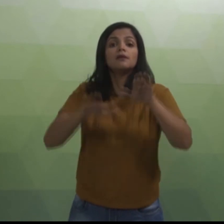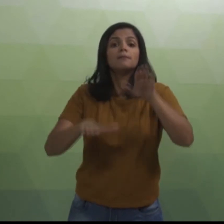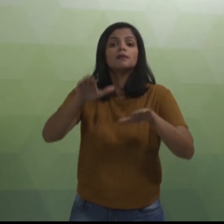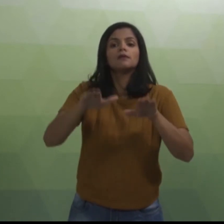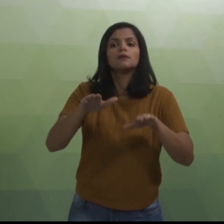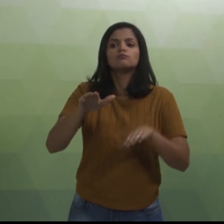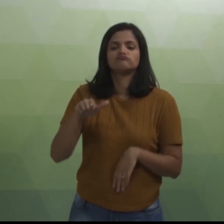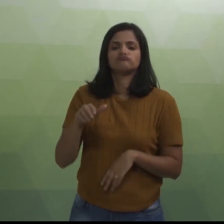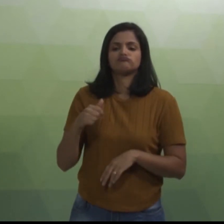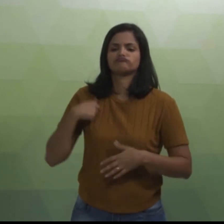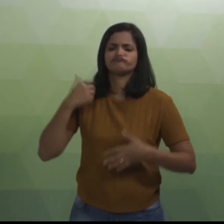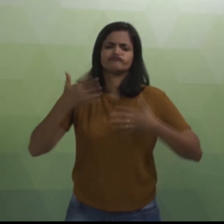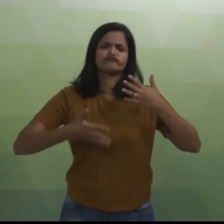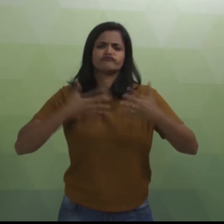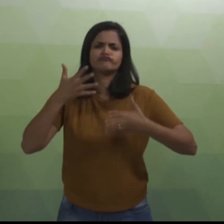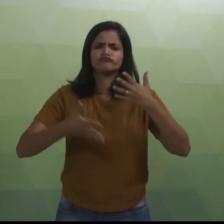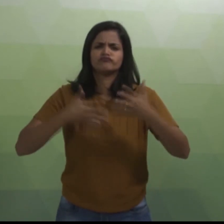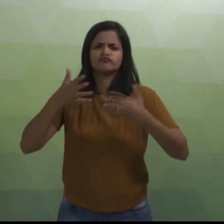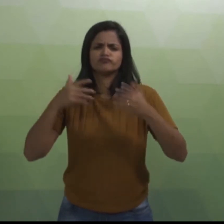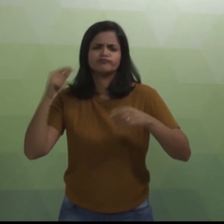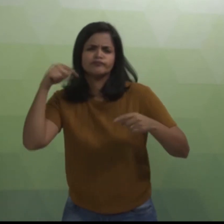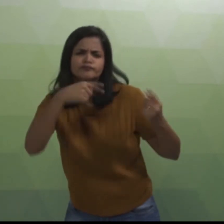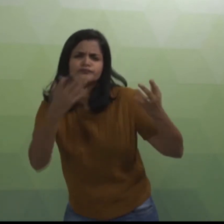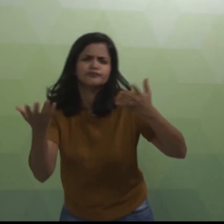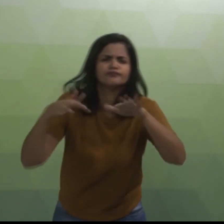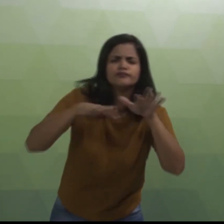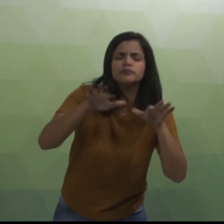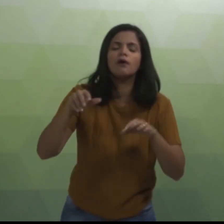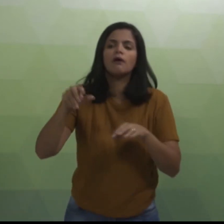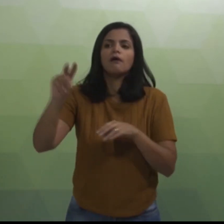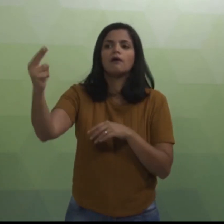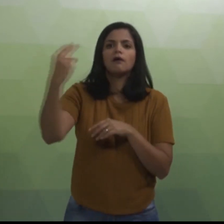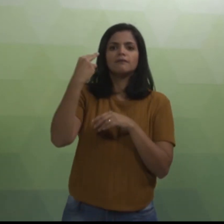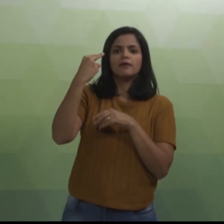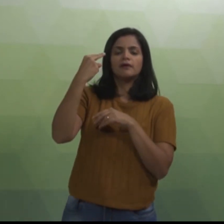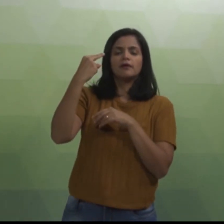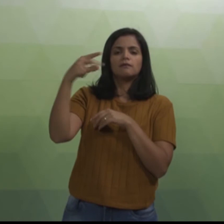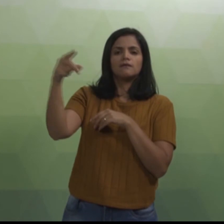Então, se eu estou aqui sinalizando, faço as marcações, quem está me vendo